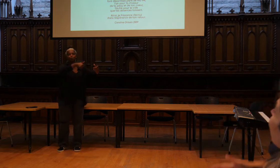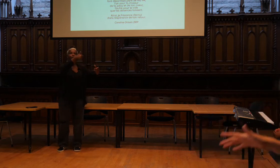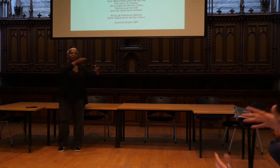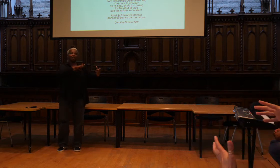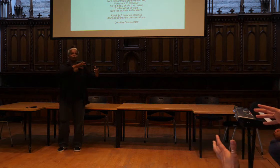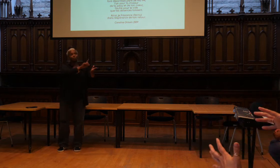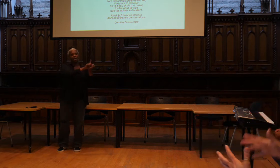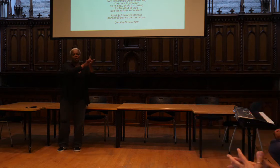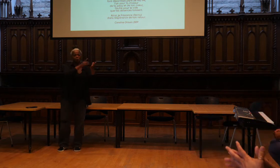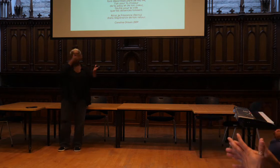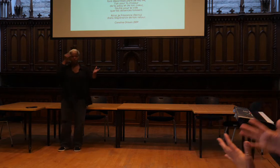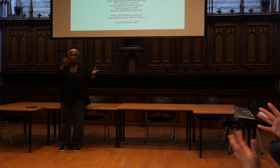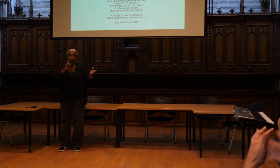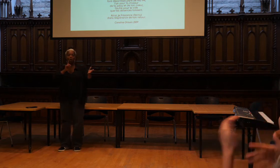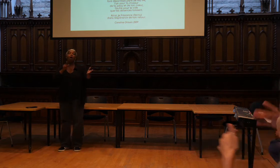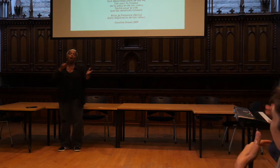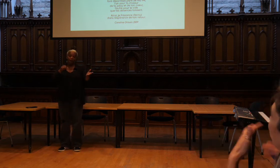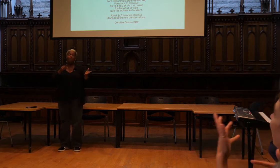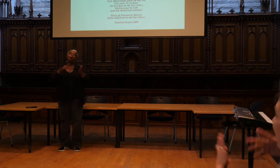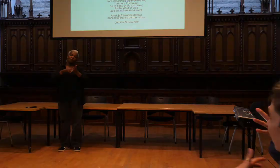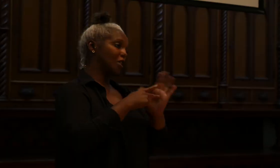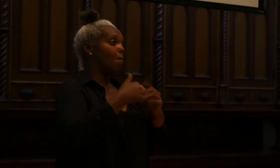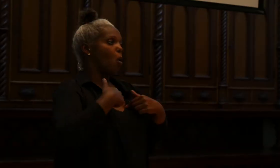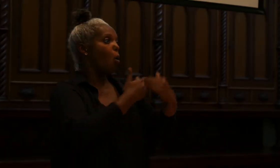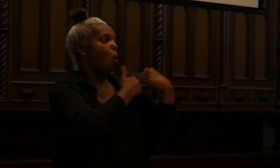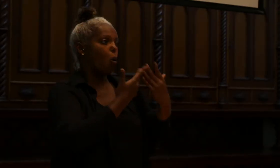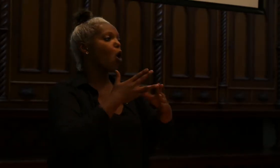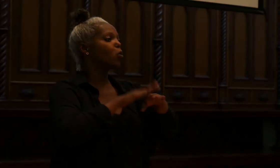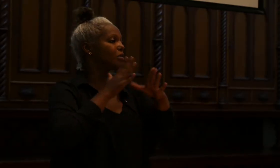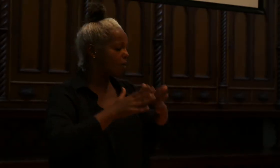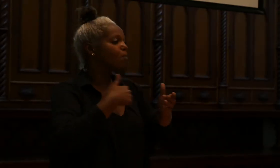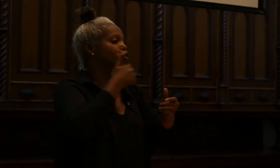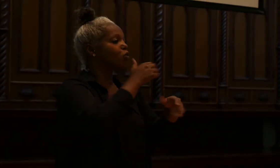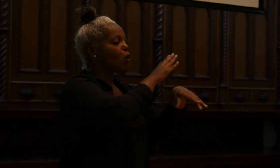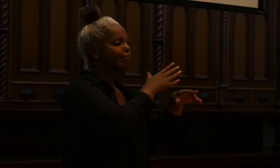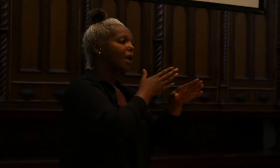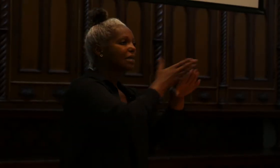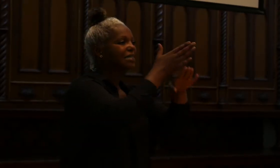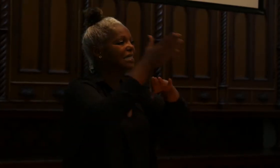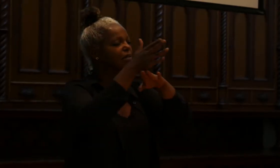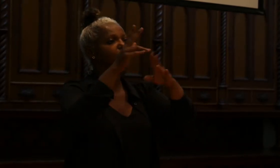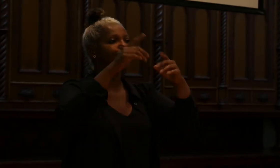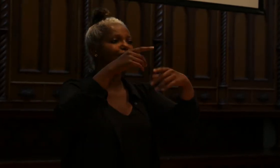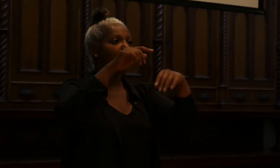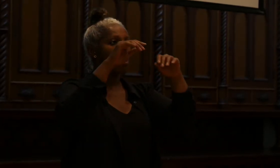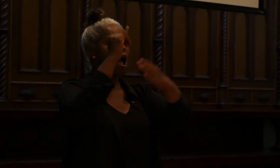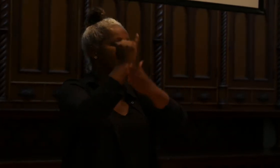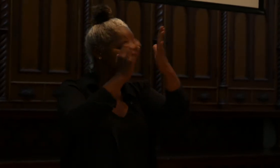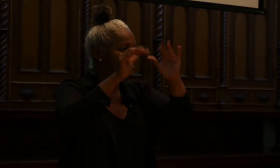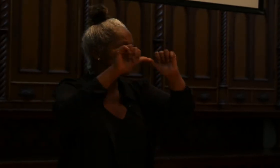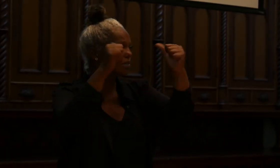pardon, souvent, on aide toutes les personnes qui sont handicapées, tout ça. Donc moi, mon rôle, c'est vraiment là, de